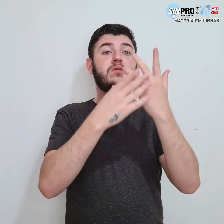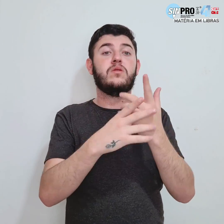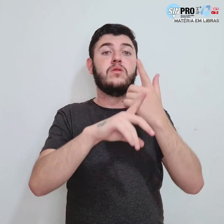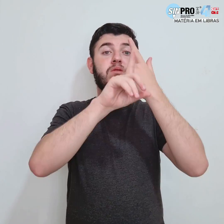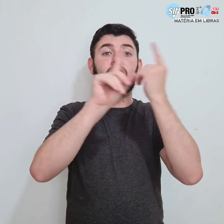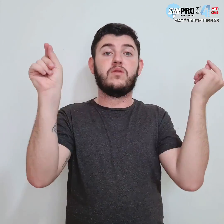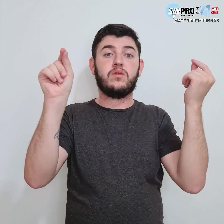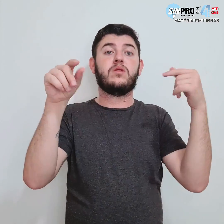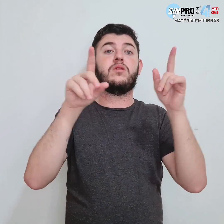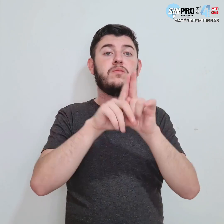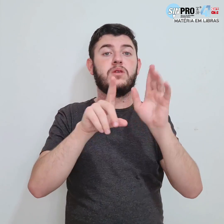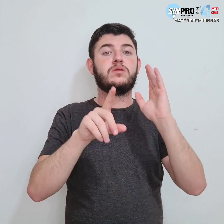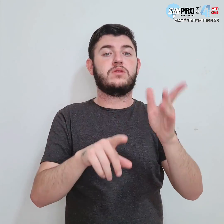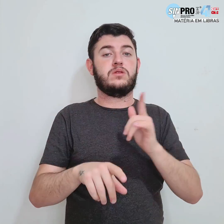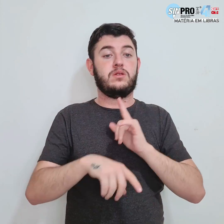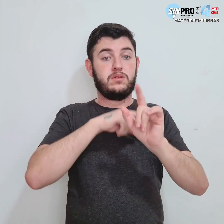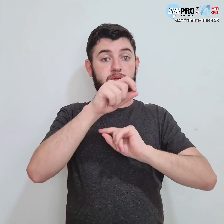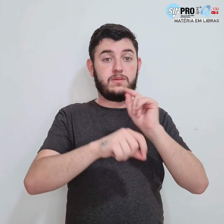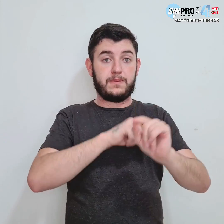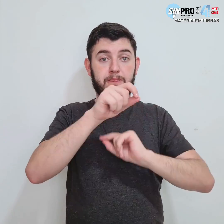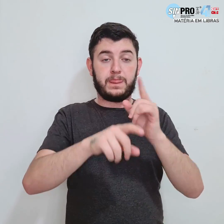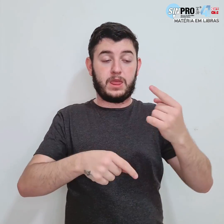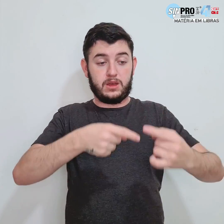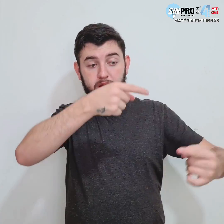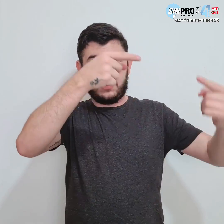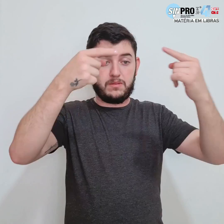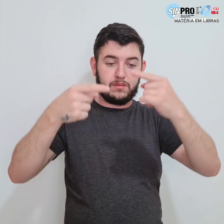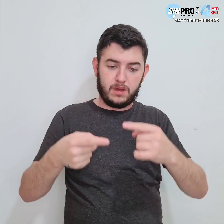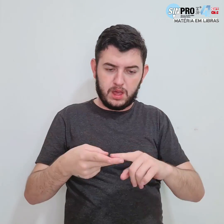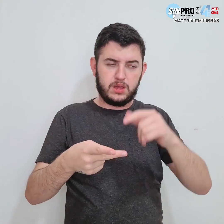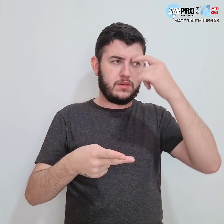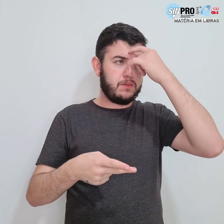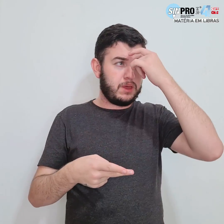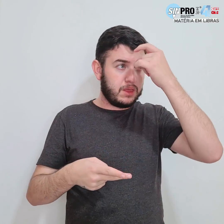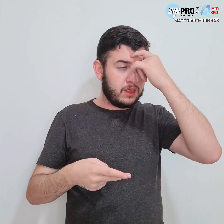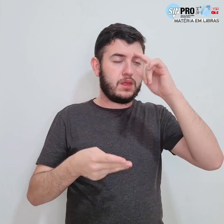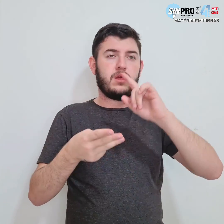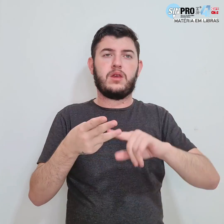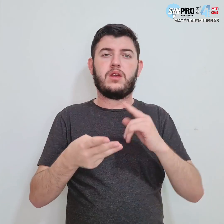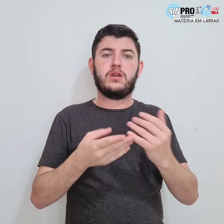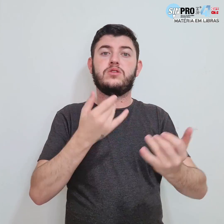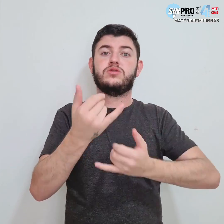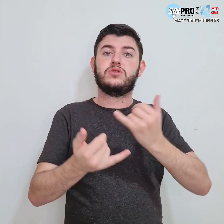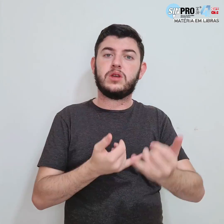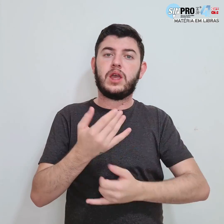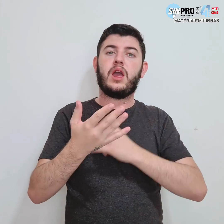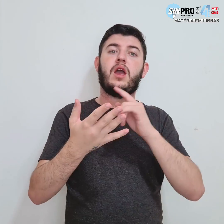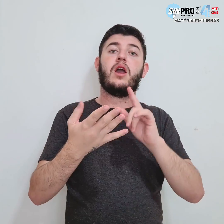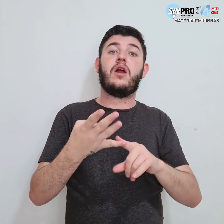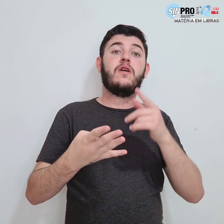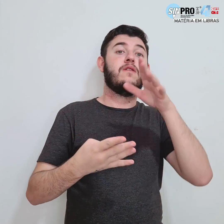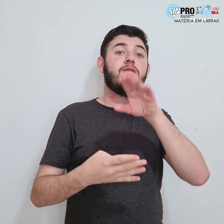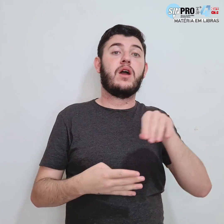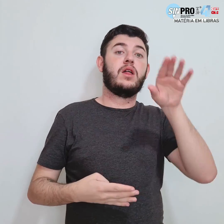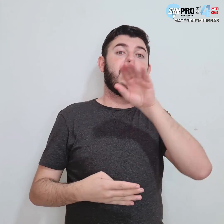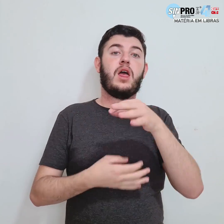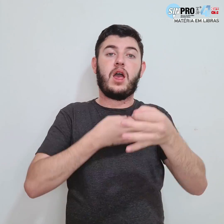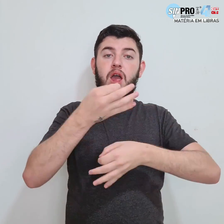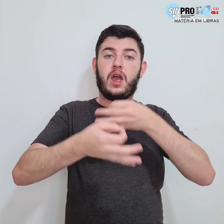efeito a vida e que as múltiplas visões são debatidas, modos de pensar, jogar e falar vão sendo colocados